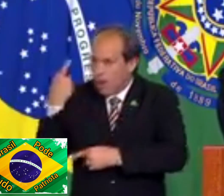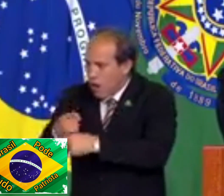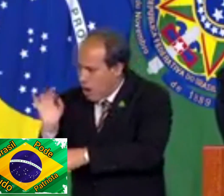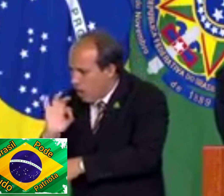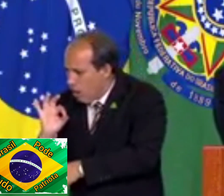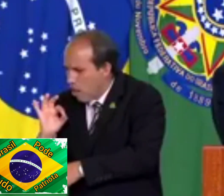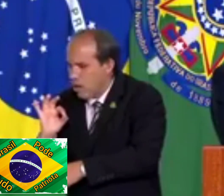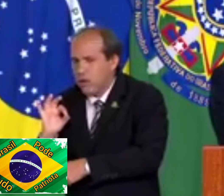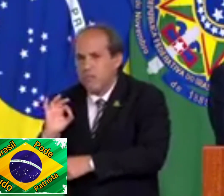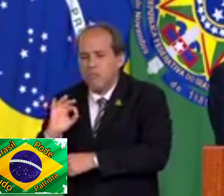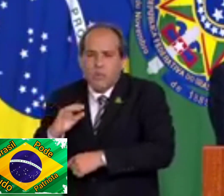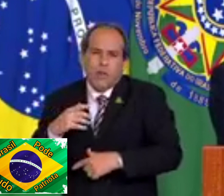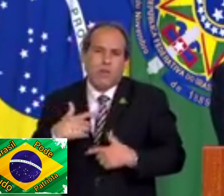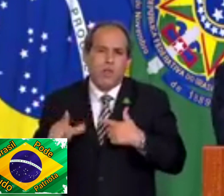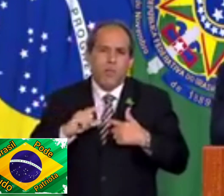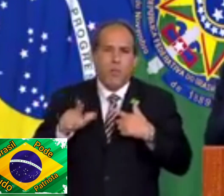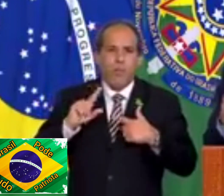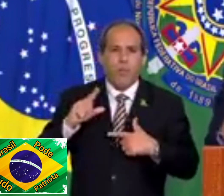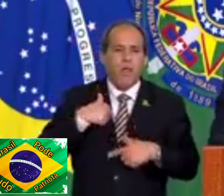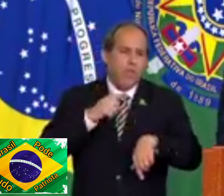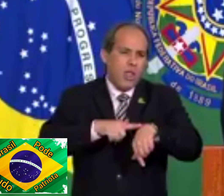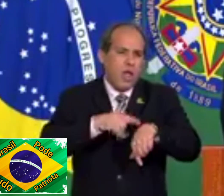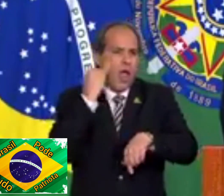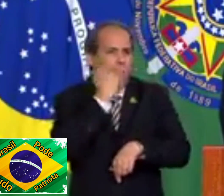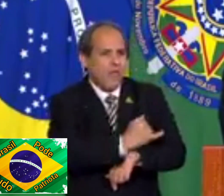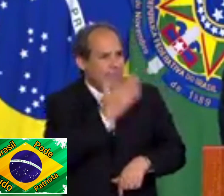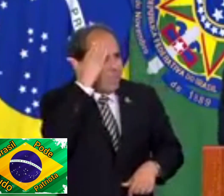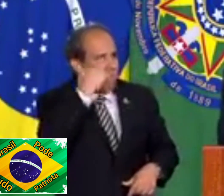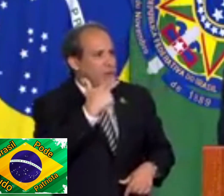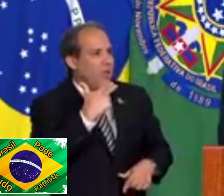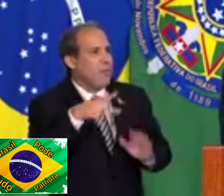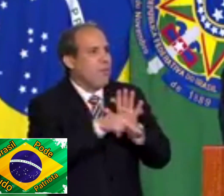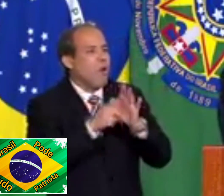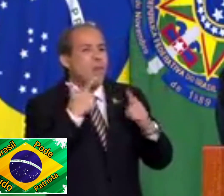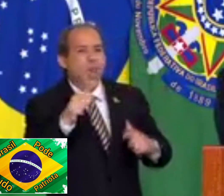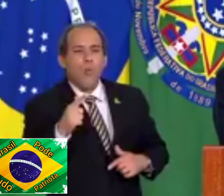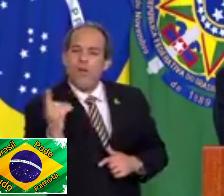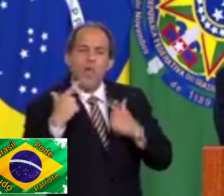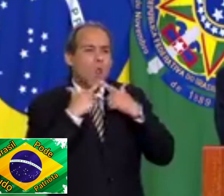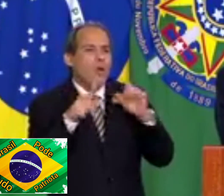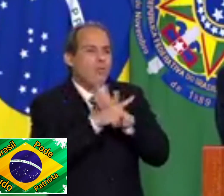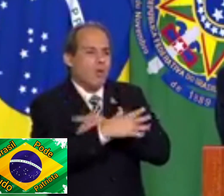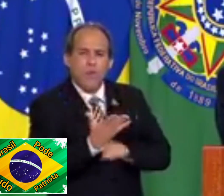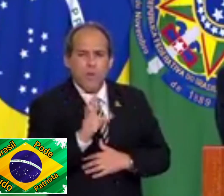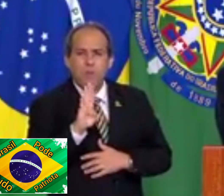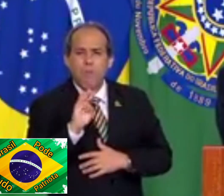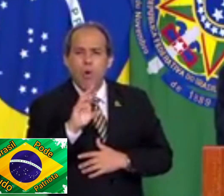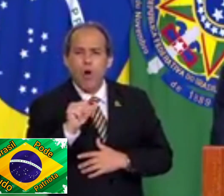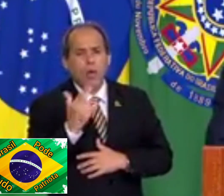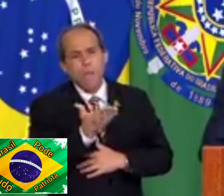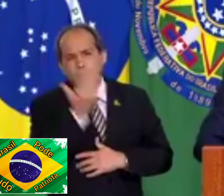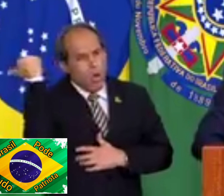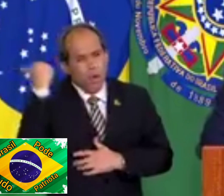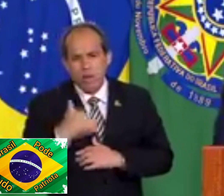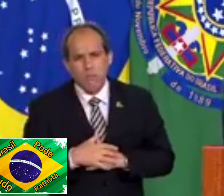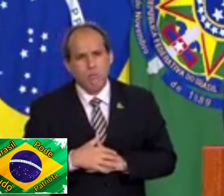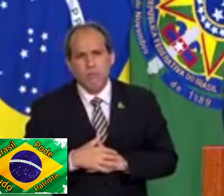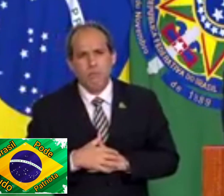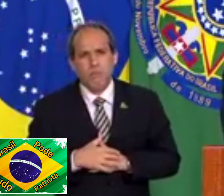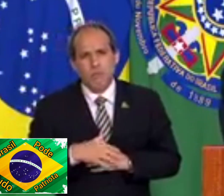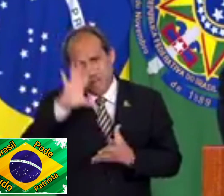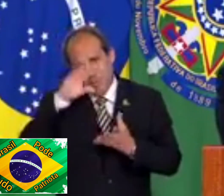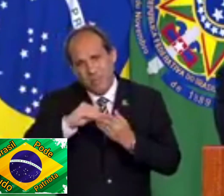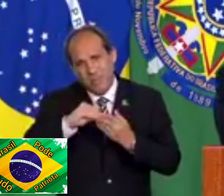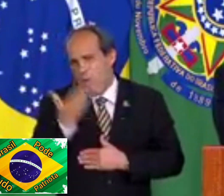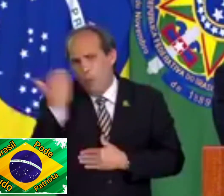Na hora, usei aquele linguajar, quem está do meu lado conhece. Vamos embora. Não vou